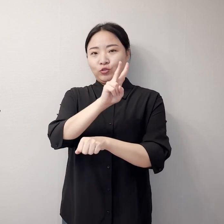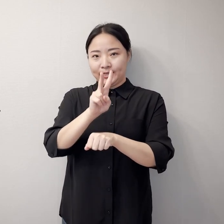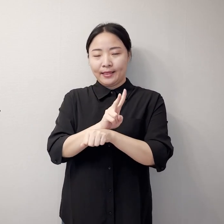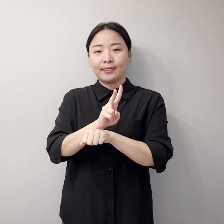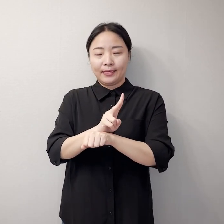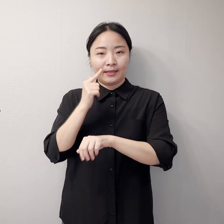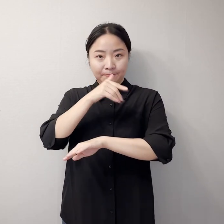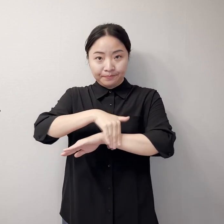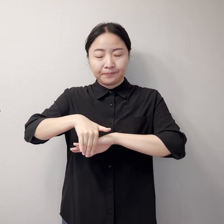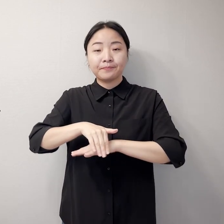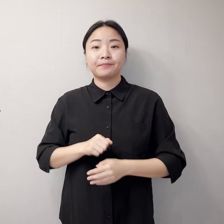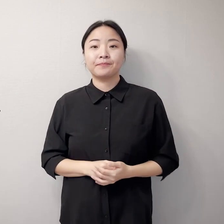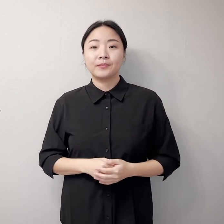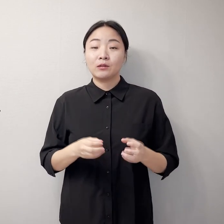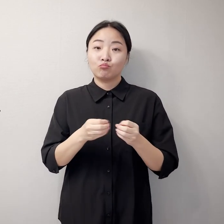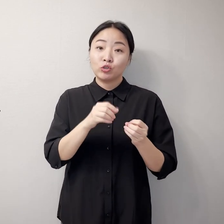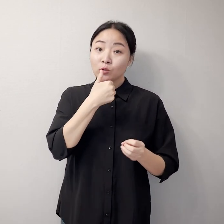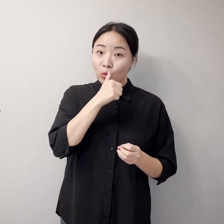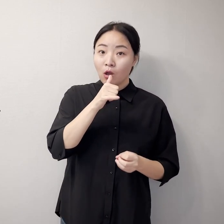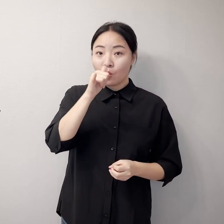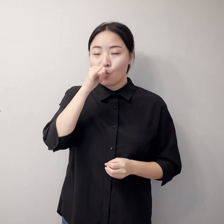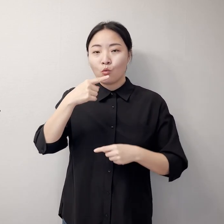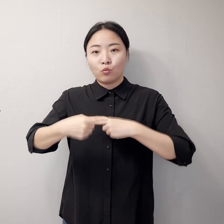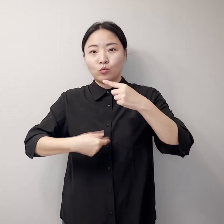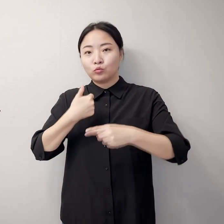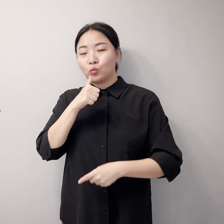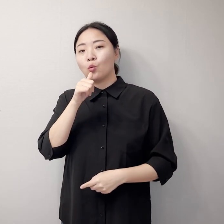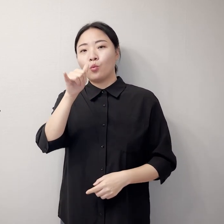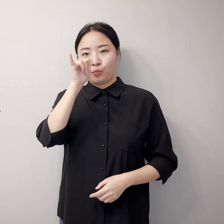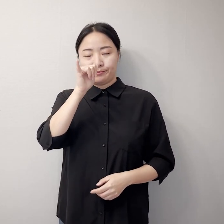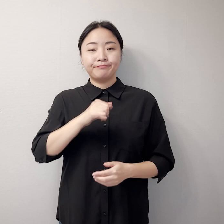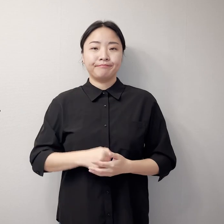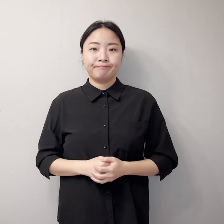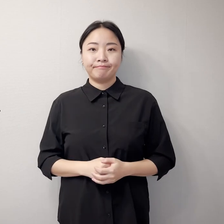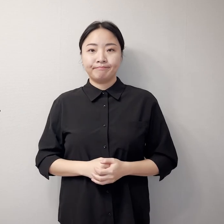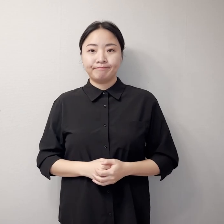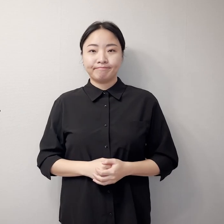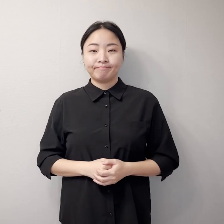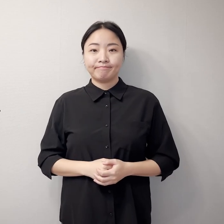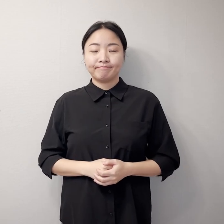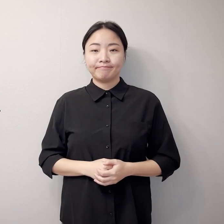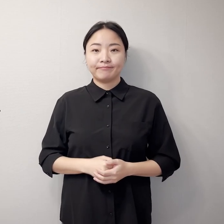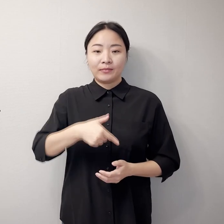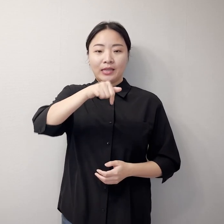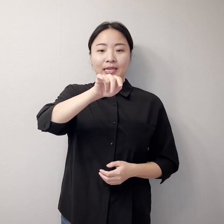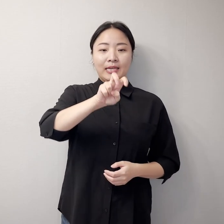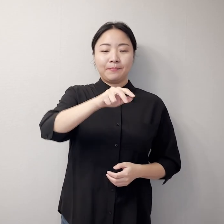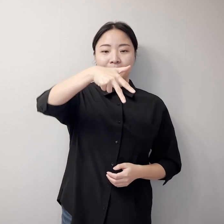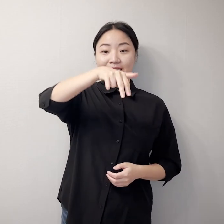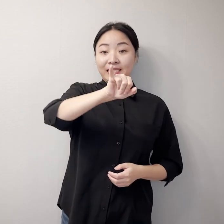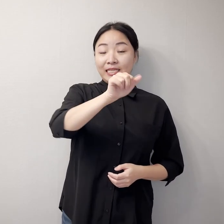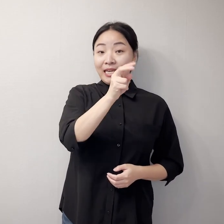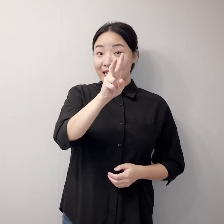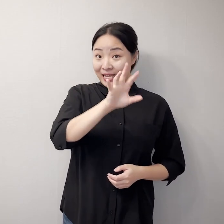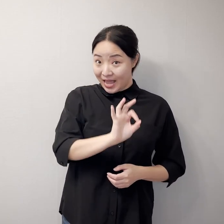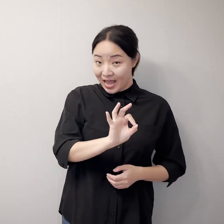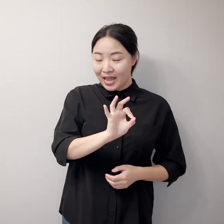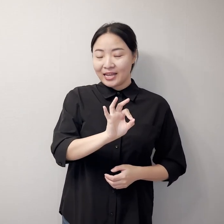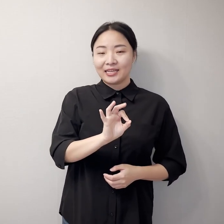2시간입니다 문자 통역과 수어 통역이 있습니다 김지양의 사진